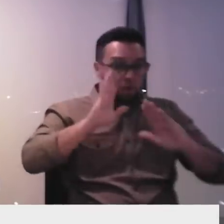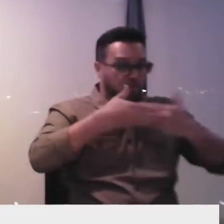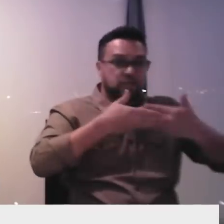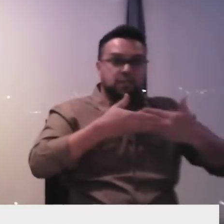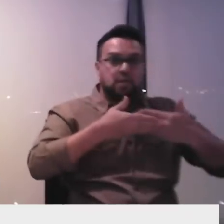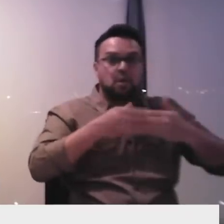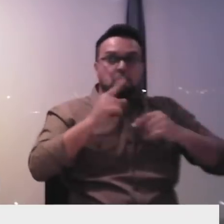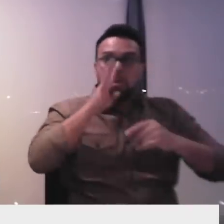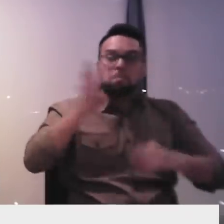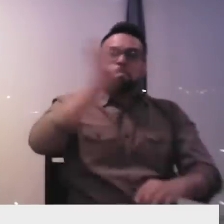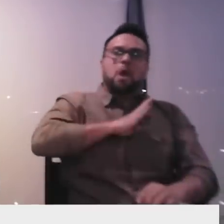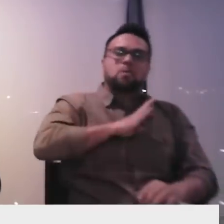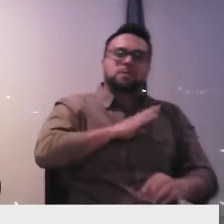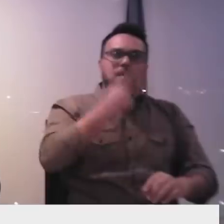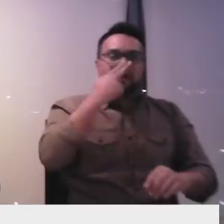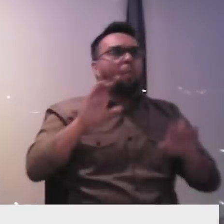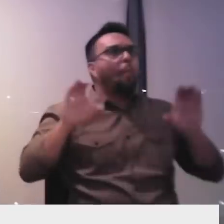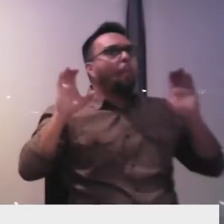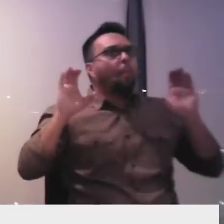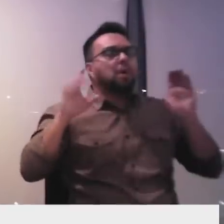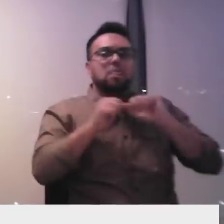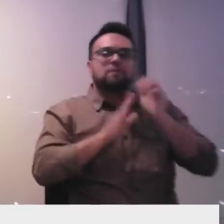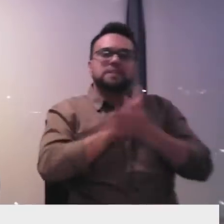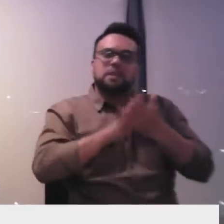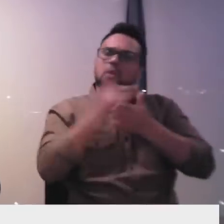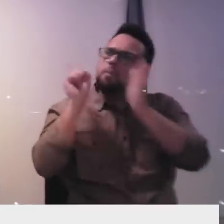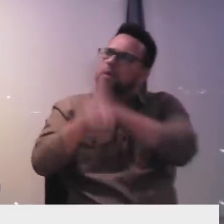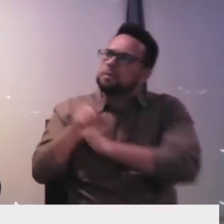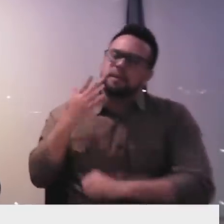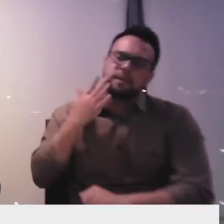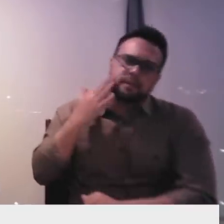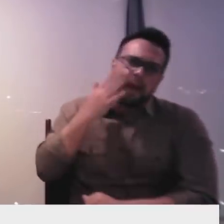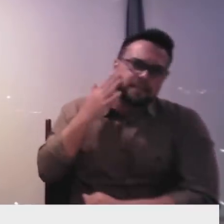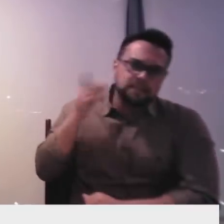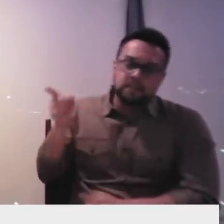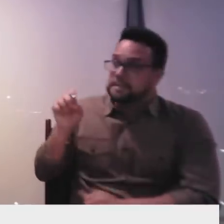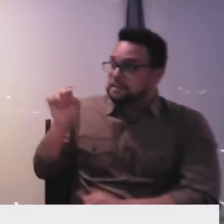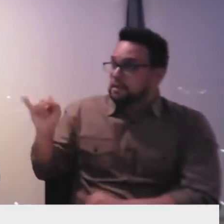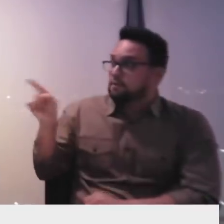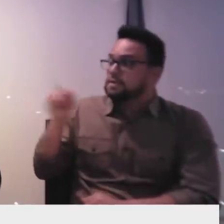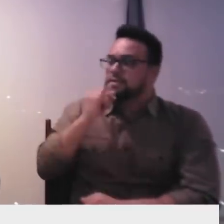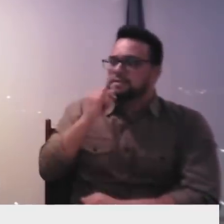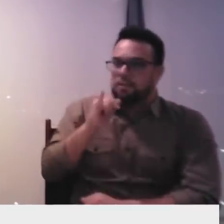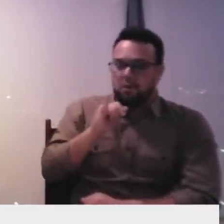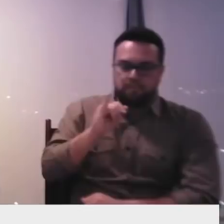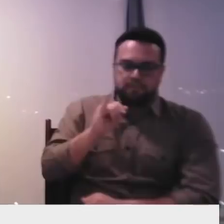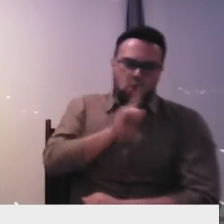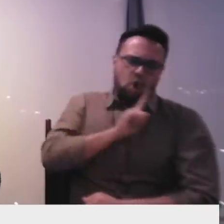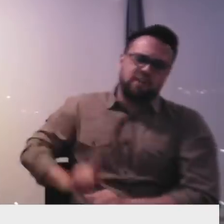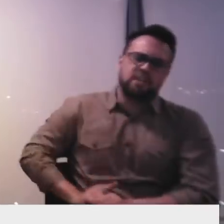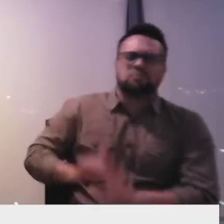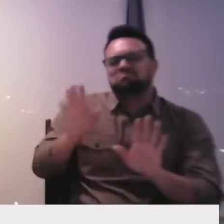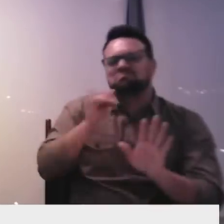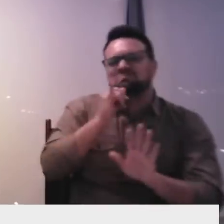omissão. E não está sendo feito nada. Perguntaria para o Tarcísio aqui, tá? Se você fosse, por exemplo, governador do estado